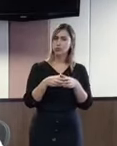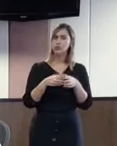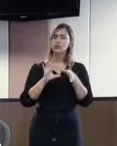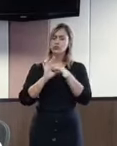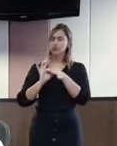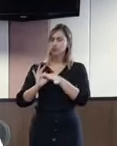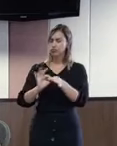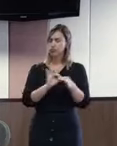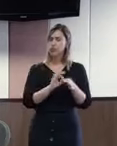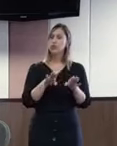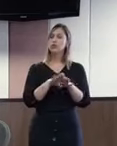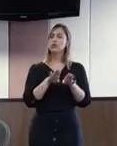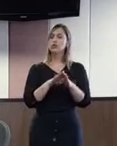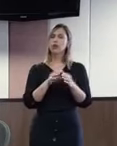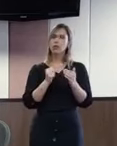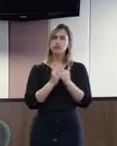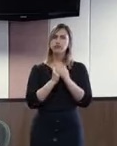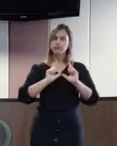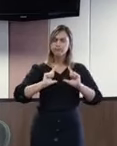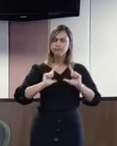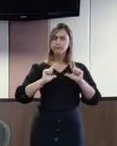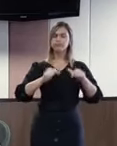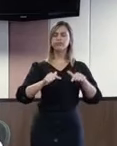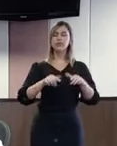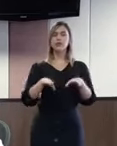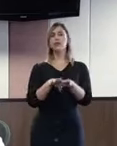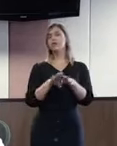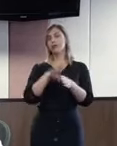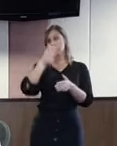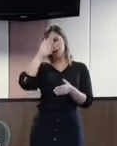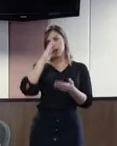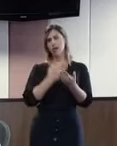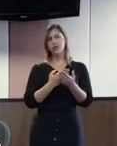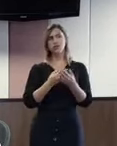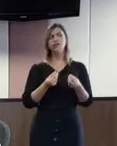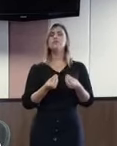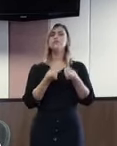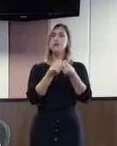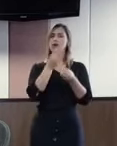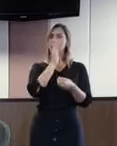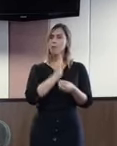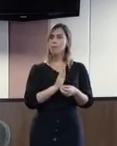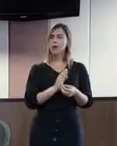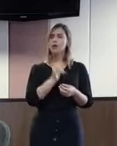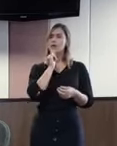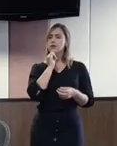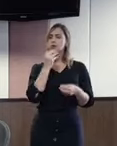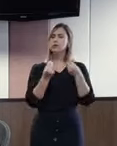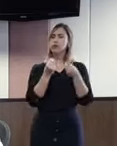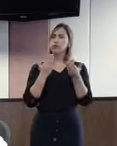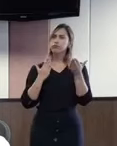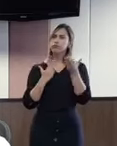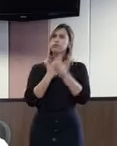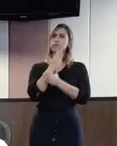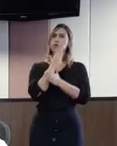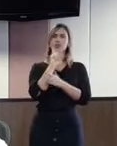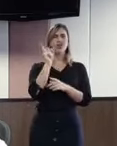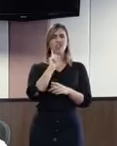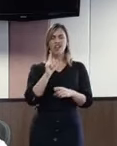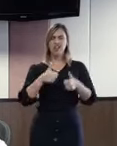parceiros, estamos enfrentando esse momento e acredito que nós vamos dar ao Brasil, né, um exemplo de superação. Nós não vamos ficar